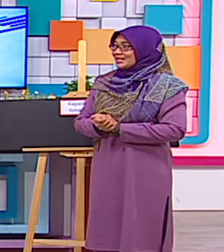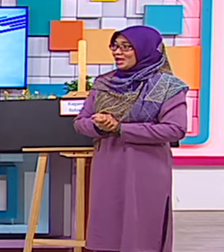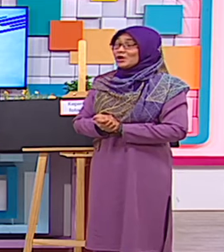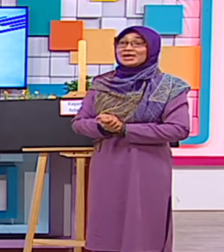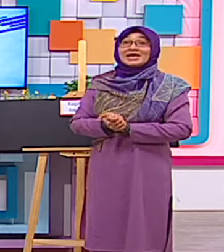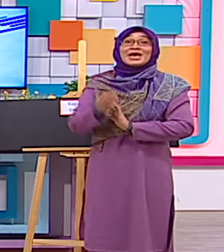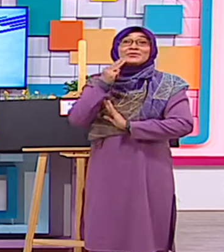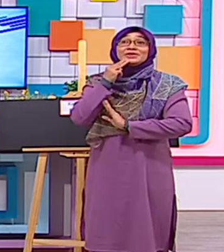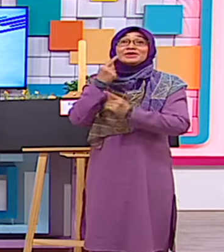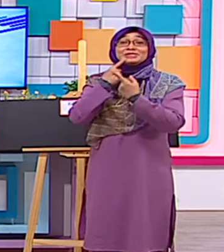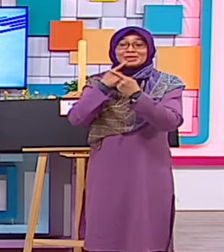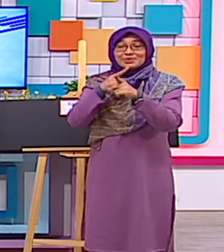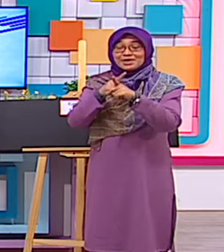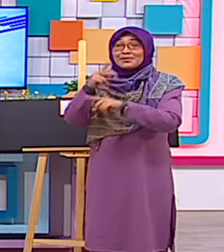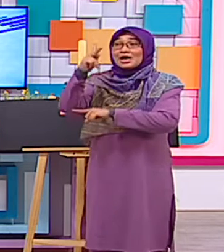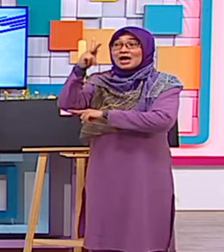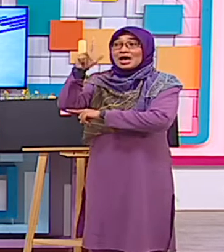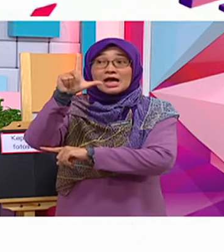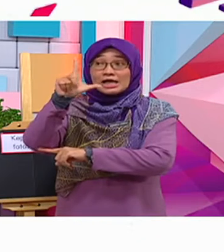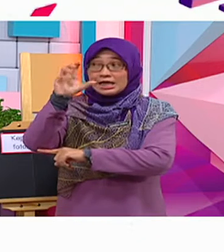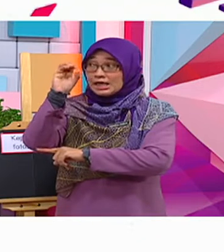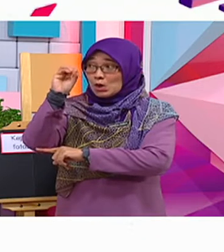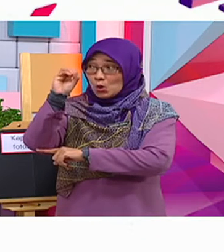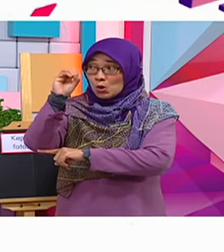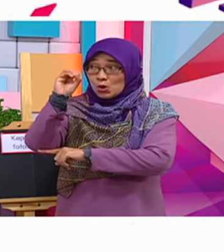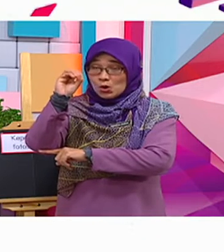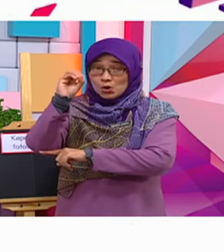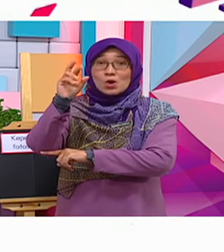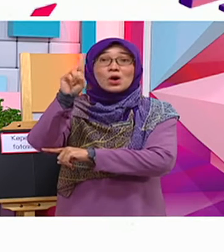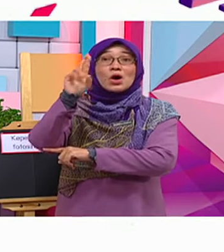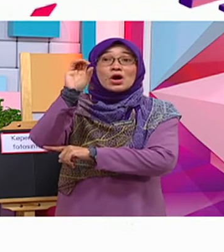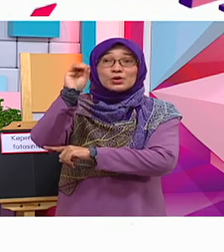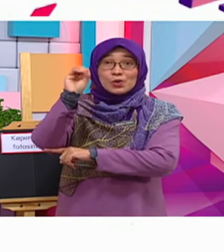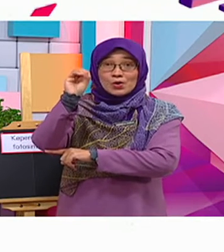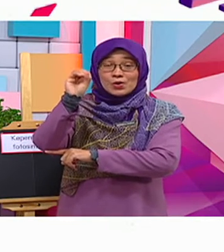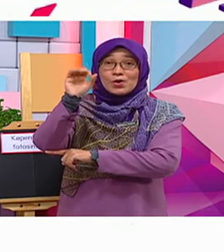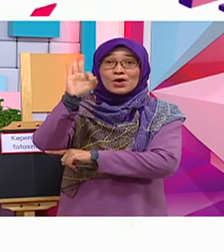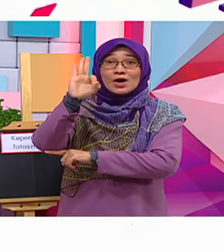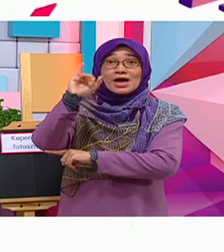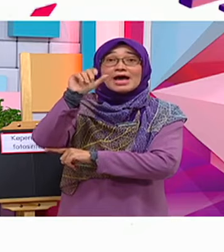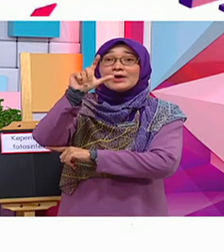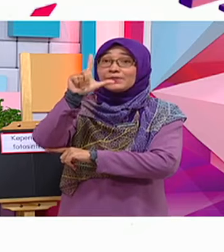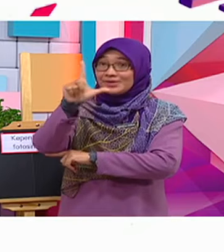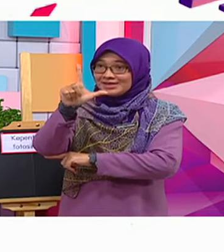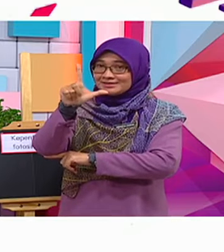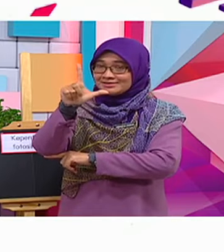Oke Mira jawab Hai hello bro heel